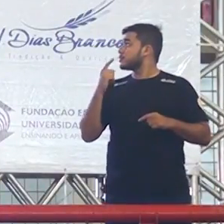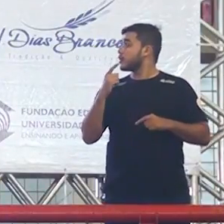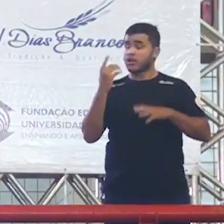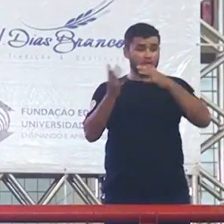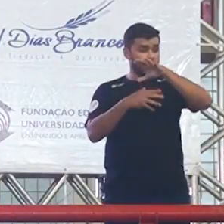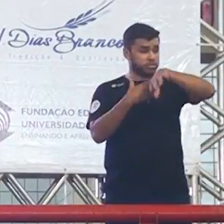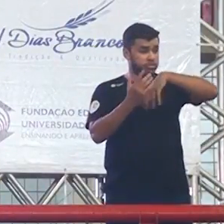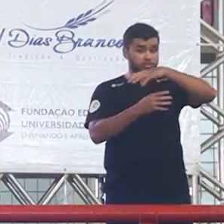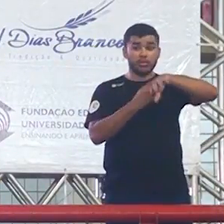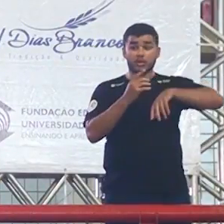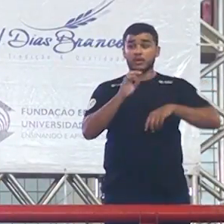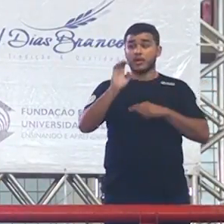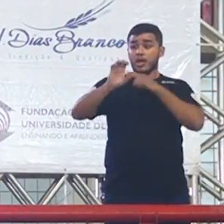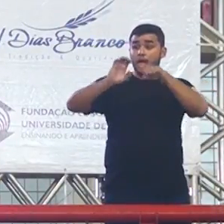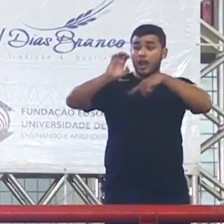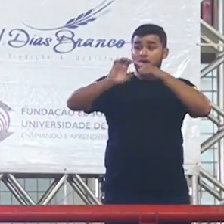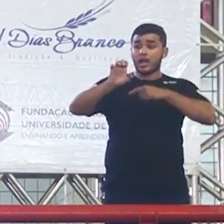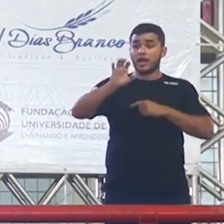que eles estão?